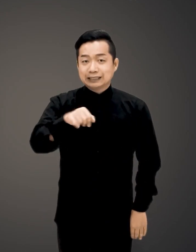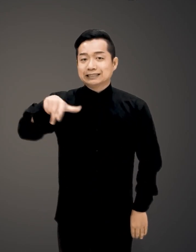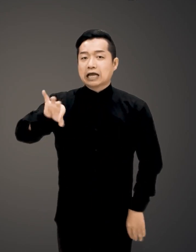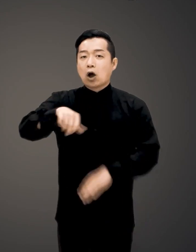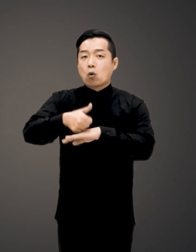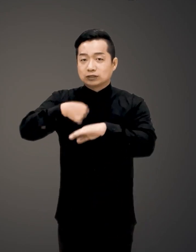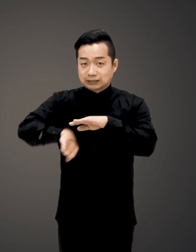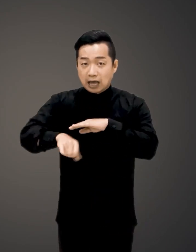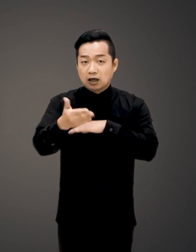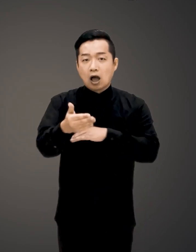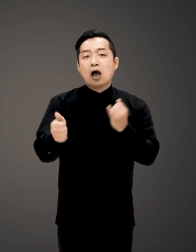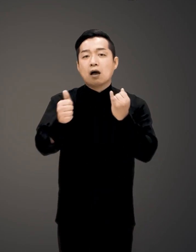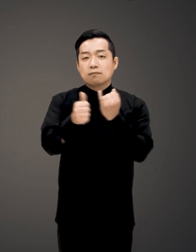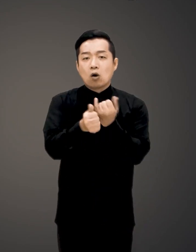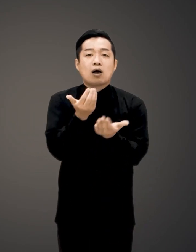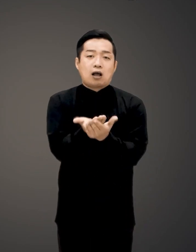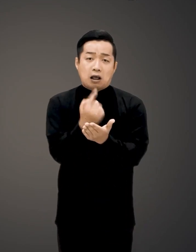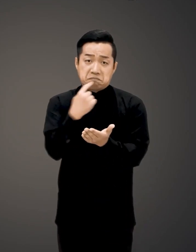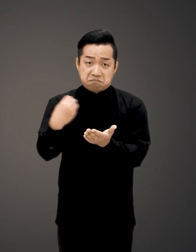딸인 너를 비로 달라고 했다.